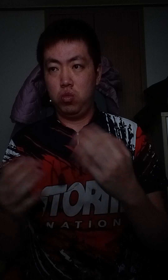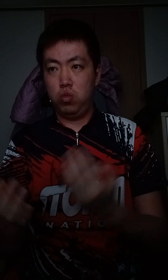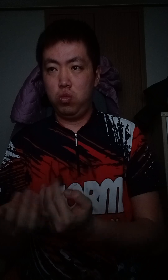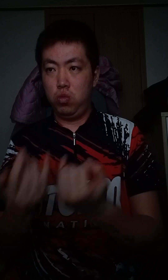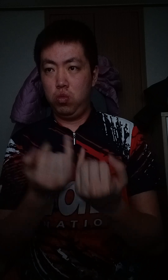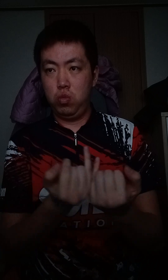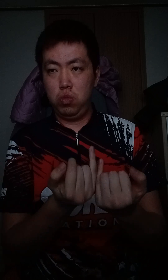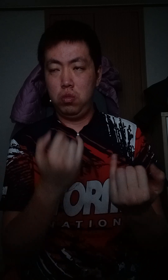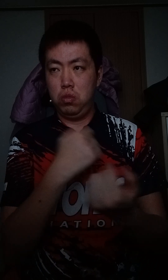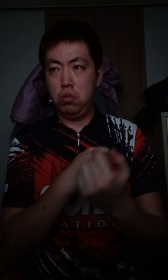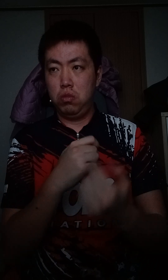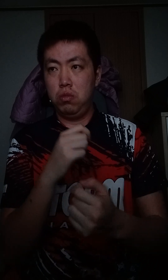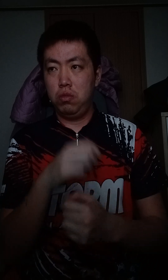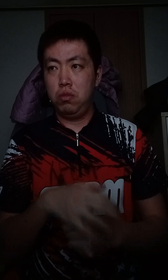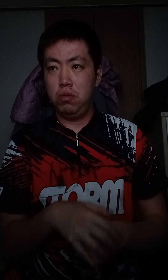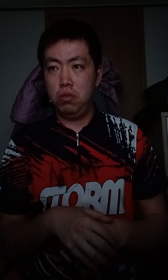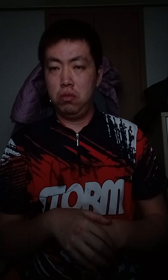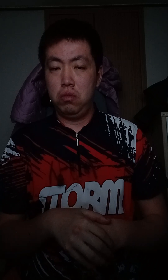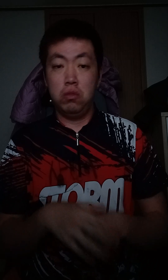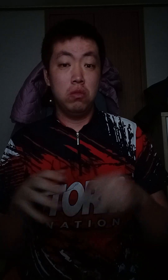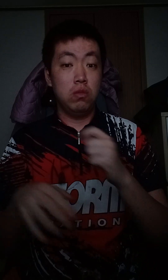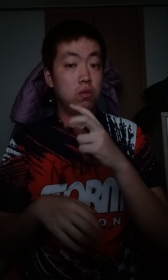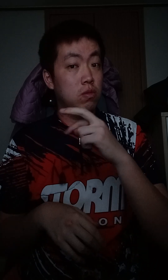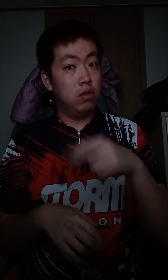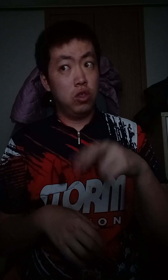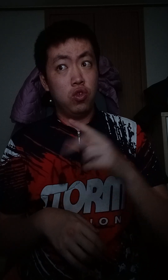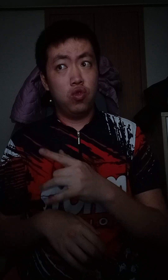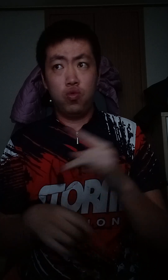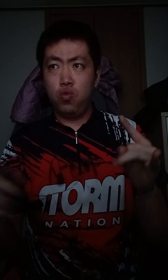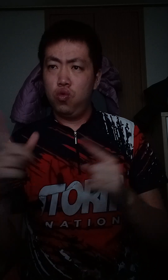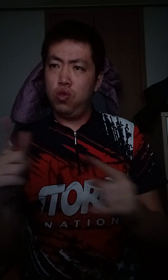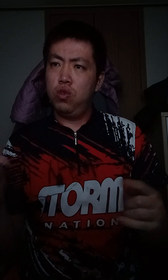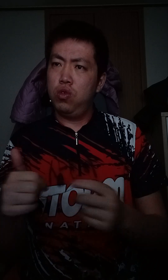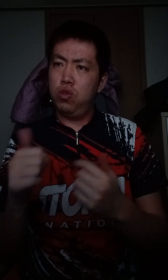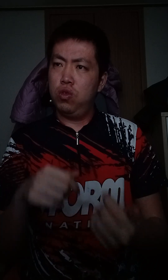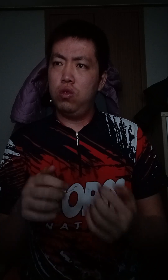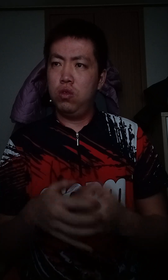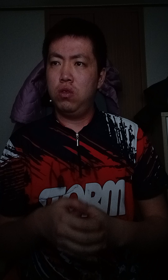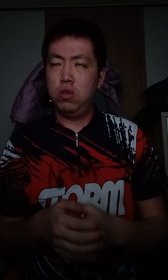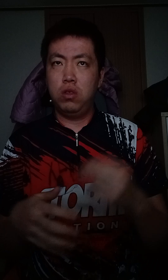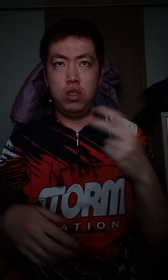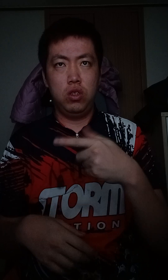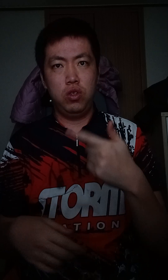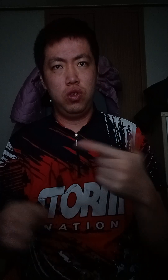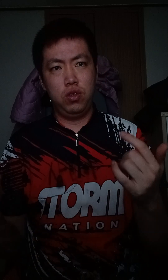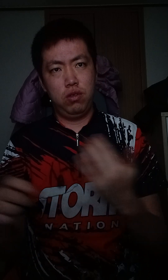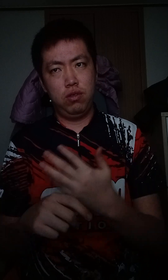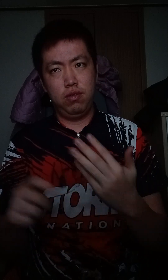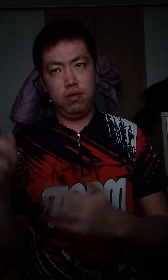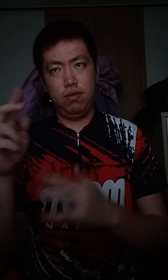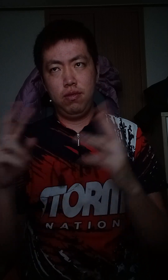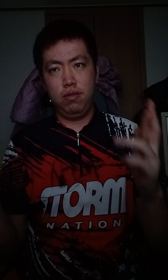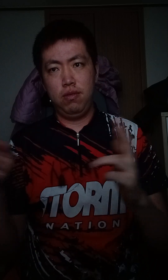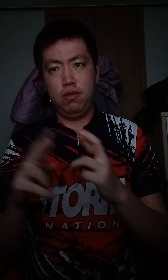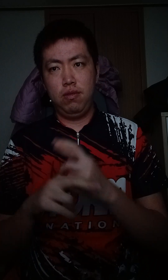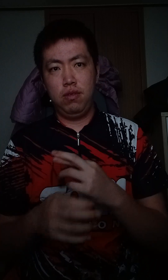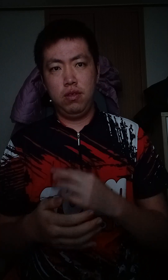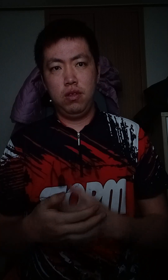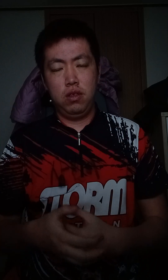공격을 벌였는데요. 이 사건으로 77명이 숨지고 255명이 다쳤습니다. 말리